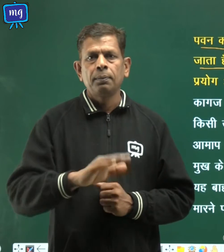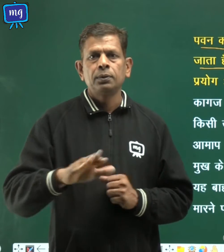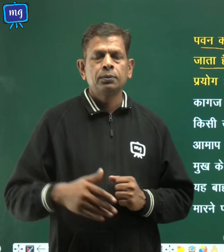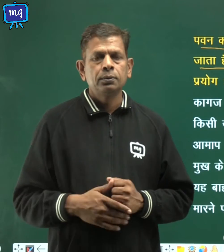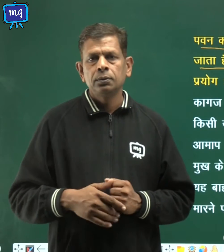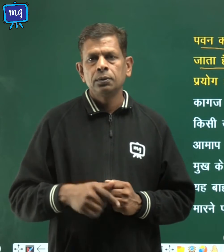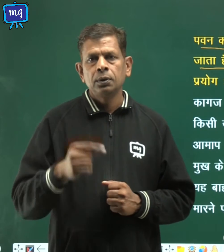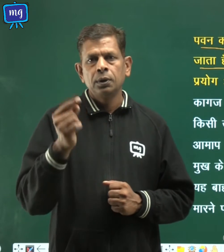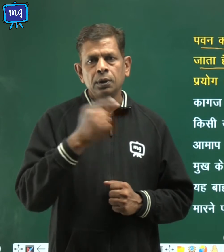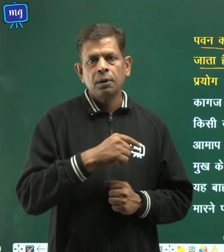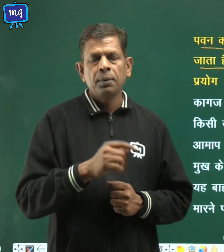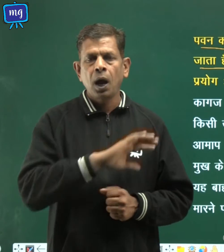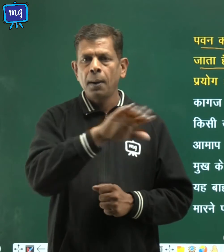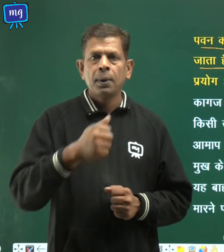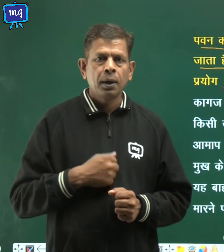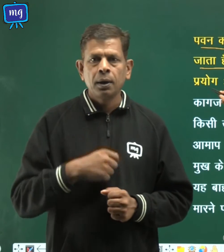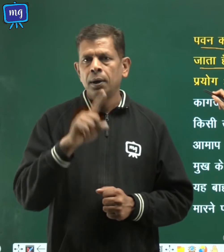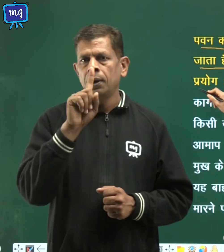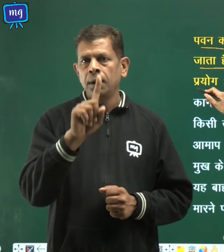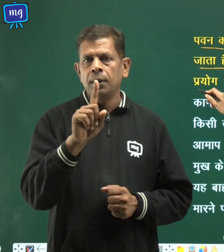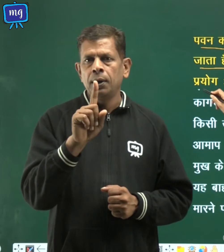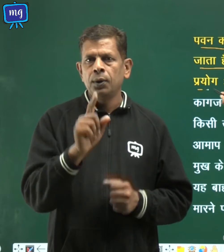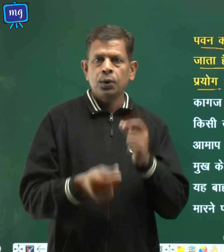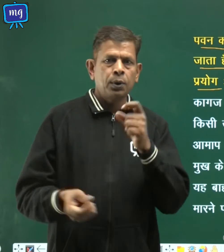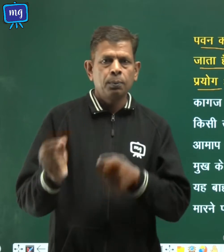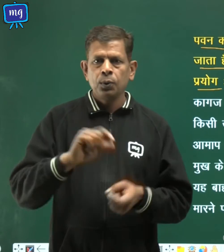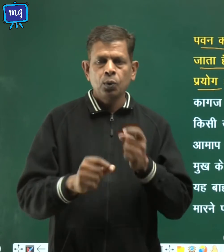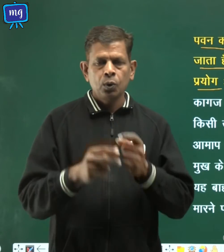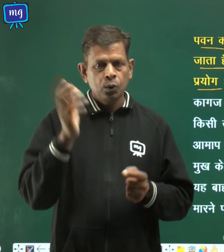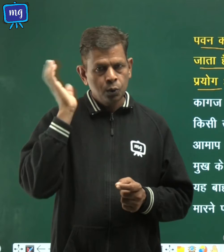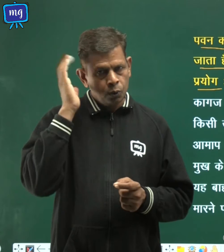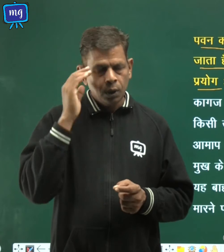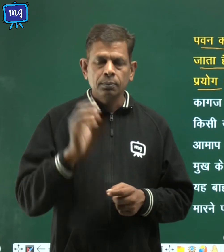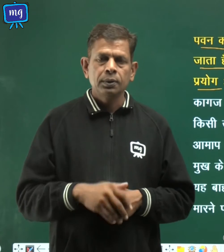बच्चों, इसे भी हम एक प्रयोग द्वारा समझेंगे।